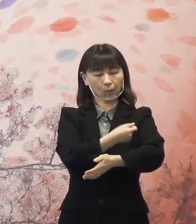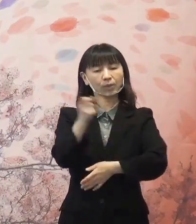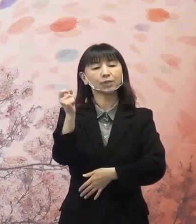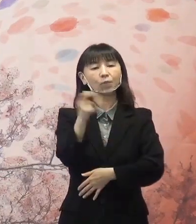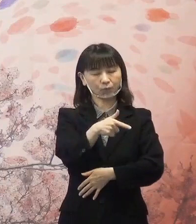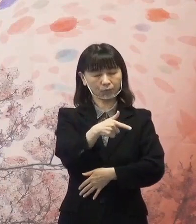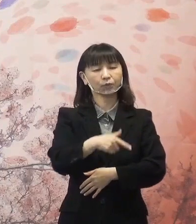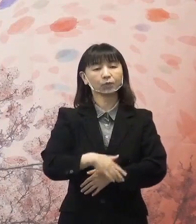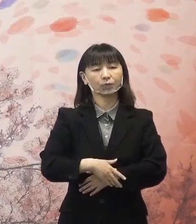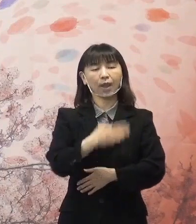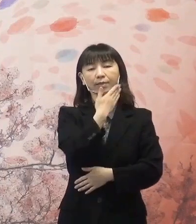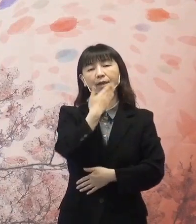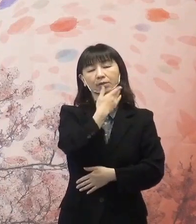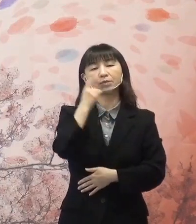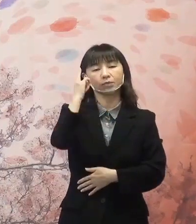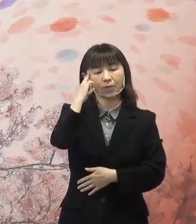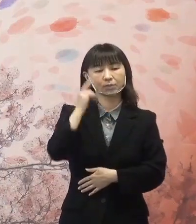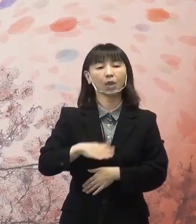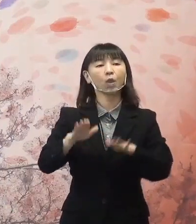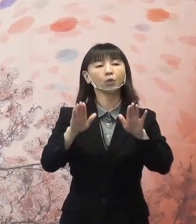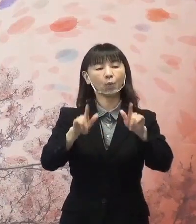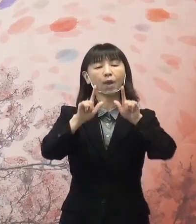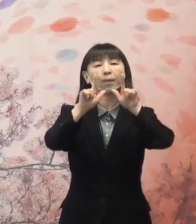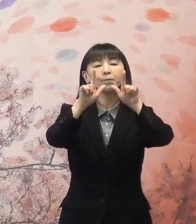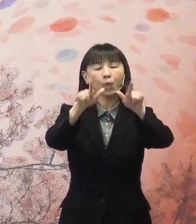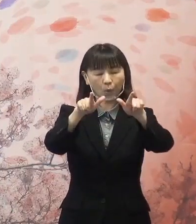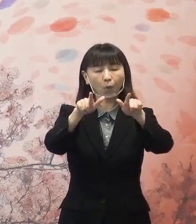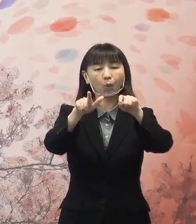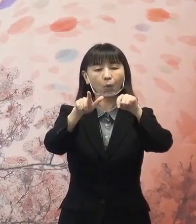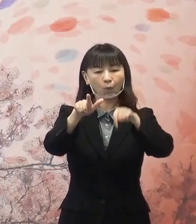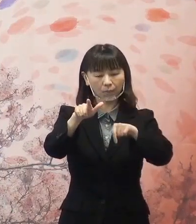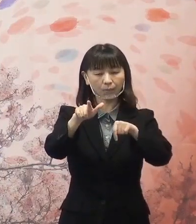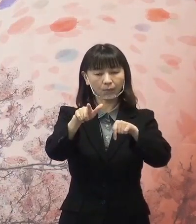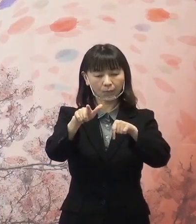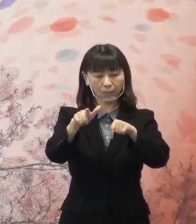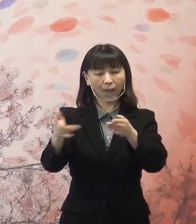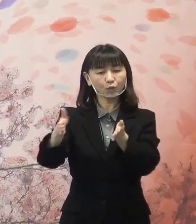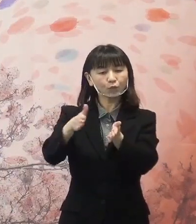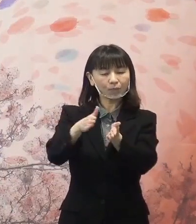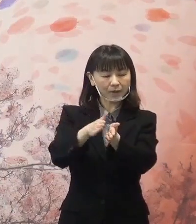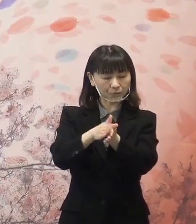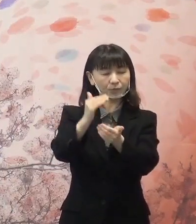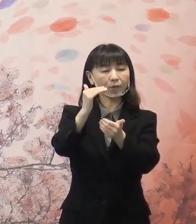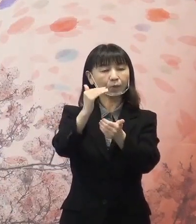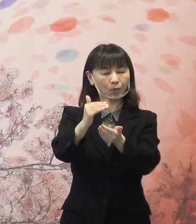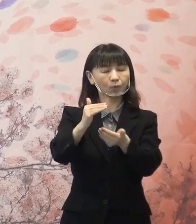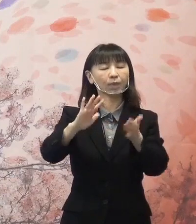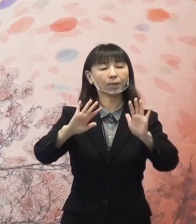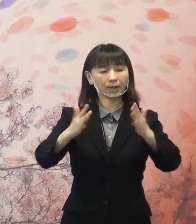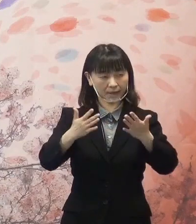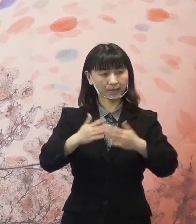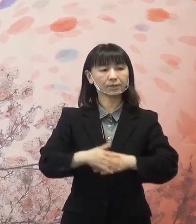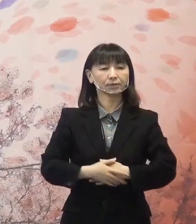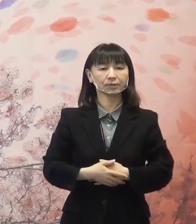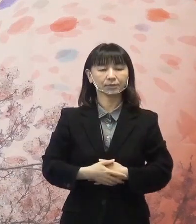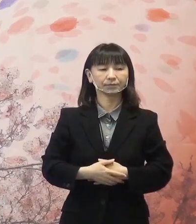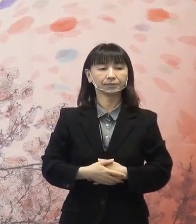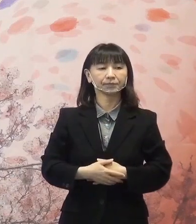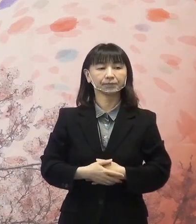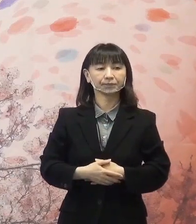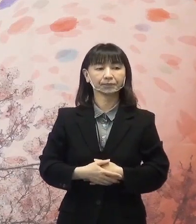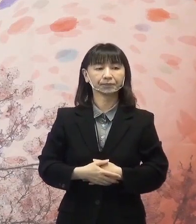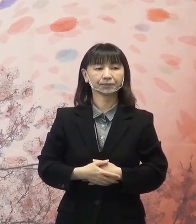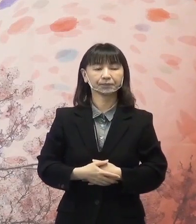今の段階では今日発表の方にそういった方が含まれるという報告は県からいただいておりません。そういうことでよろしいですね、山田さん。 はい、ありがとうございます